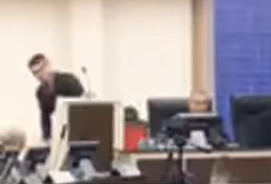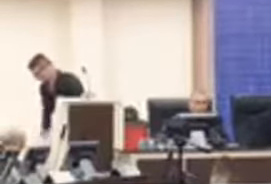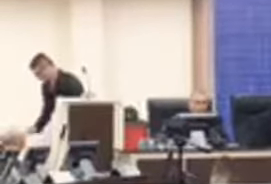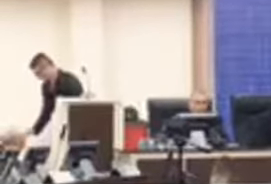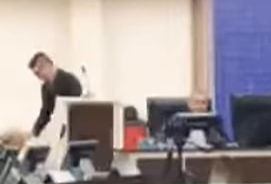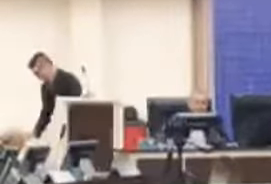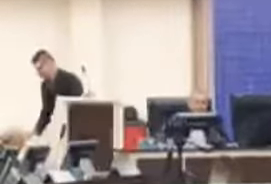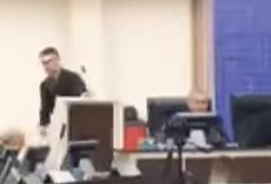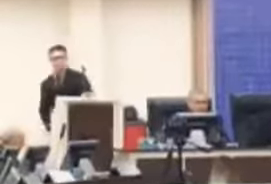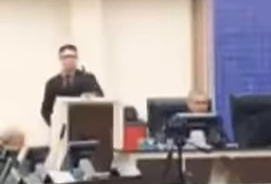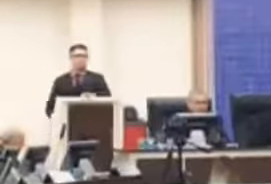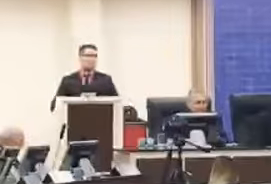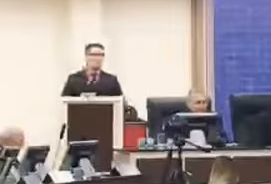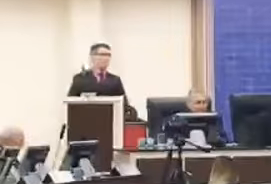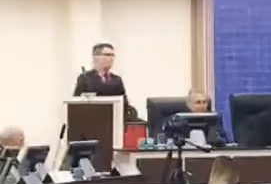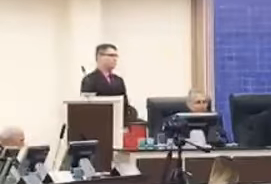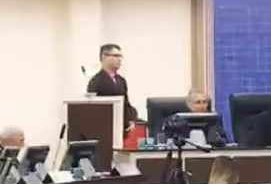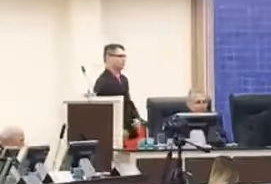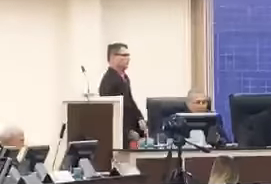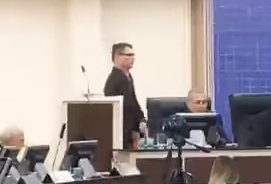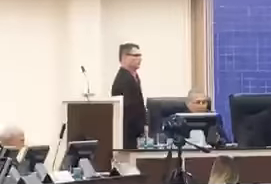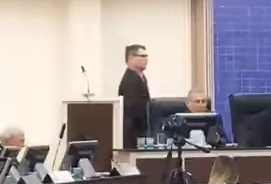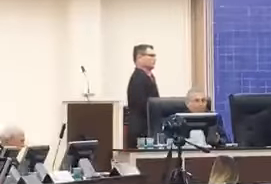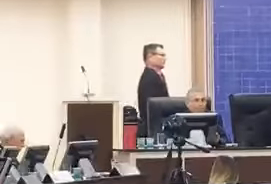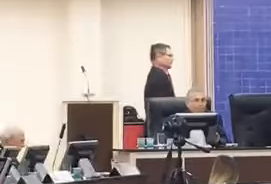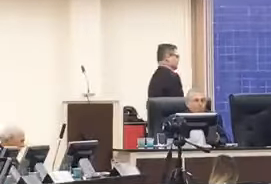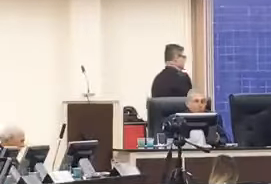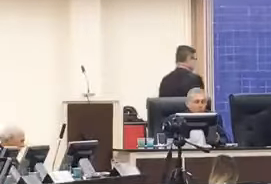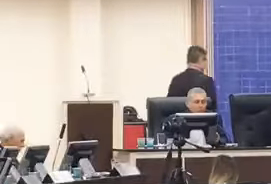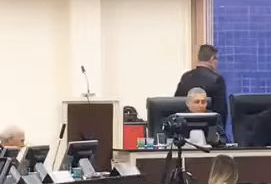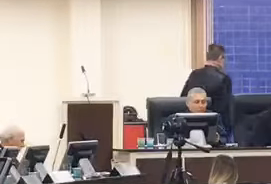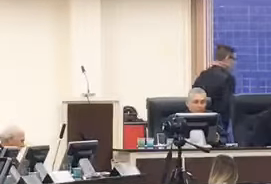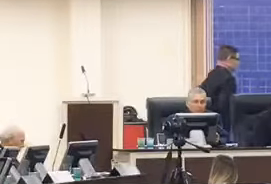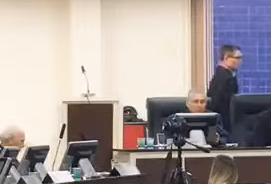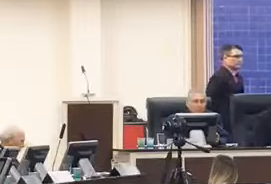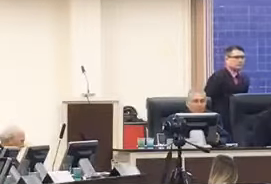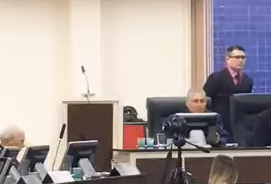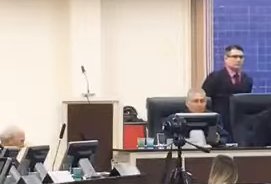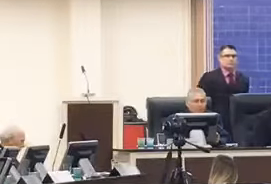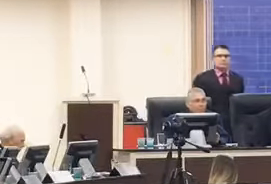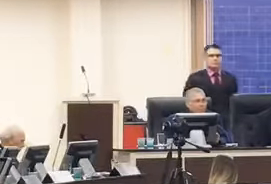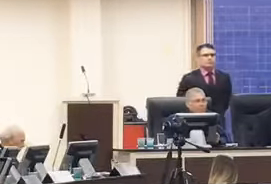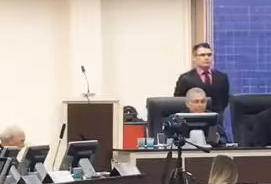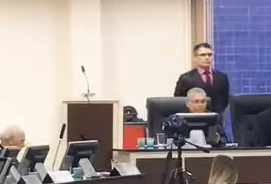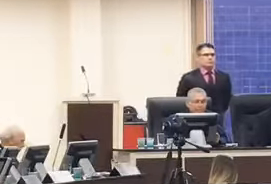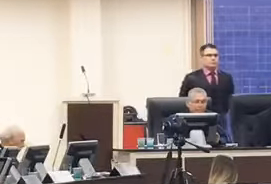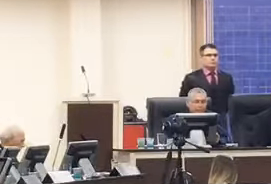0144/2020, autoria Nilo Monteiro. PL protocolado sobre o número